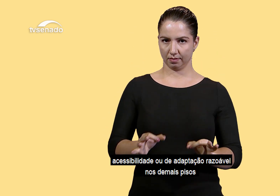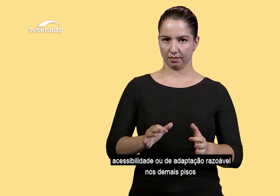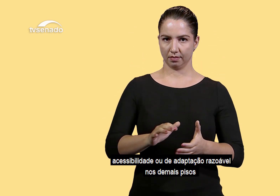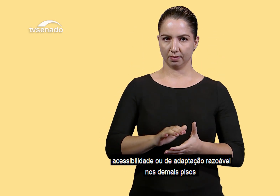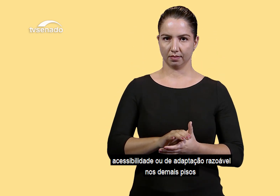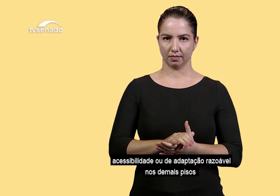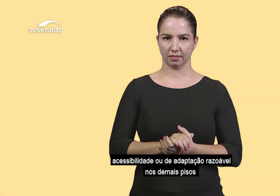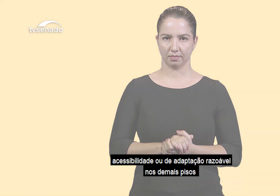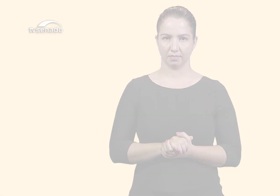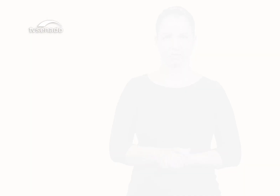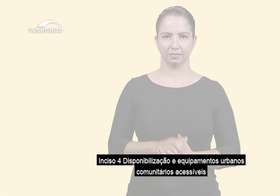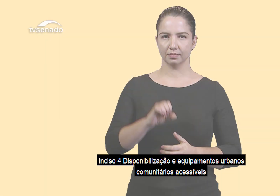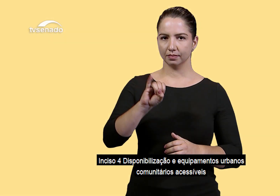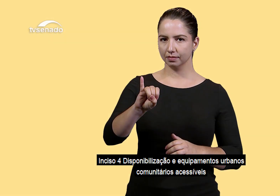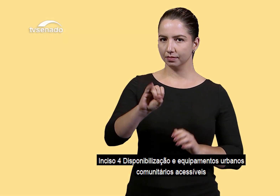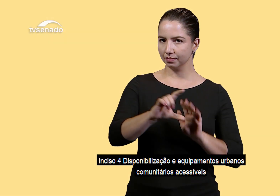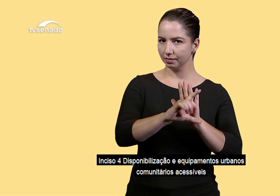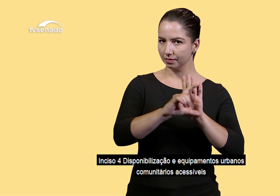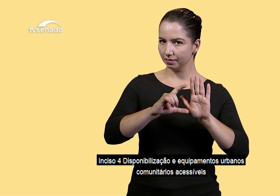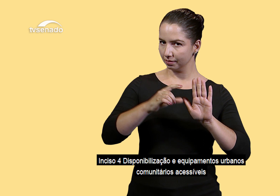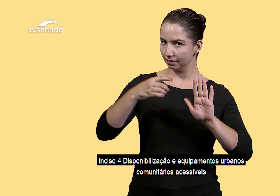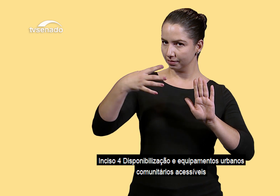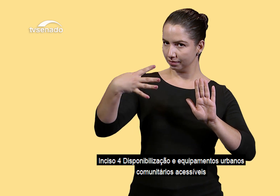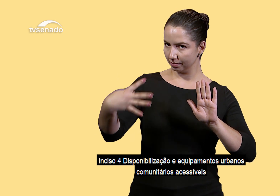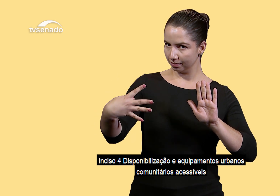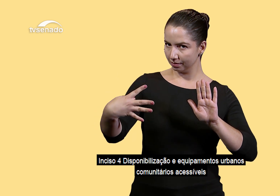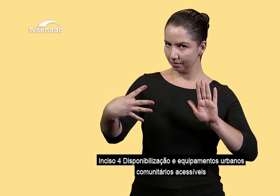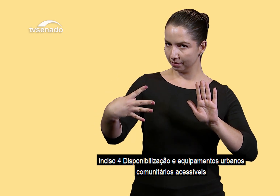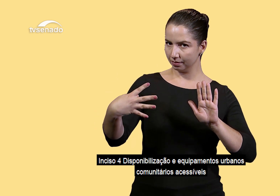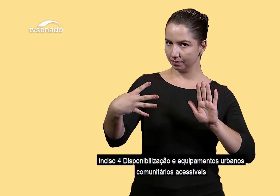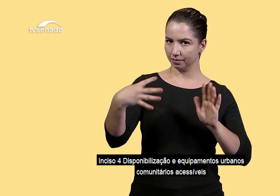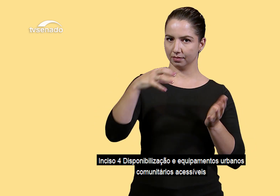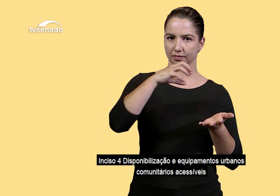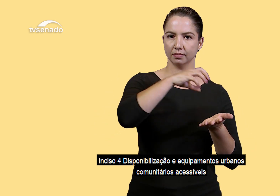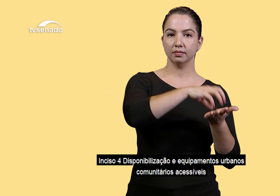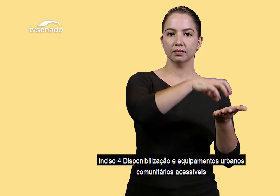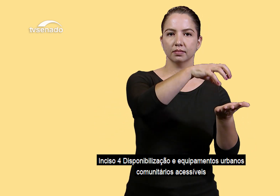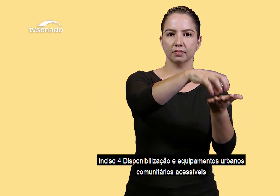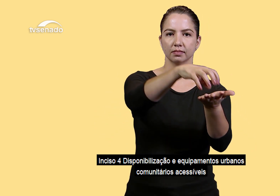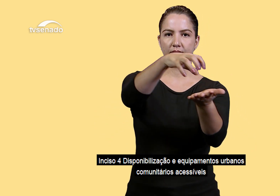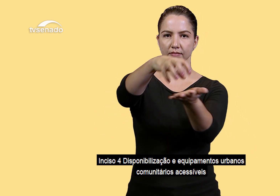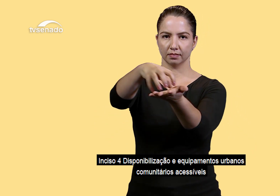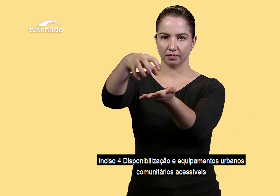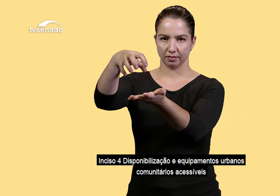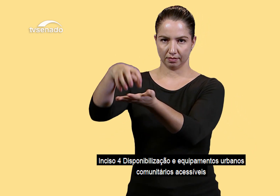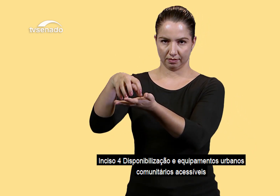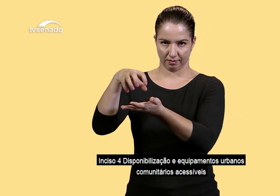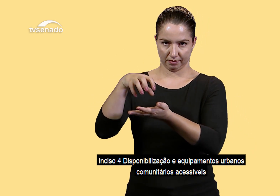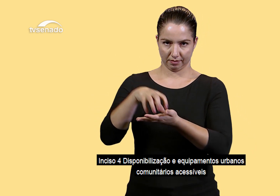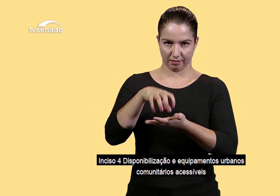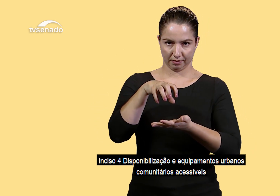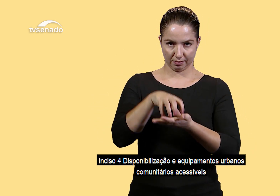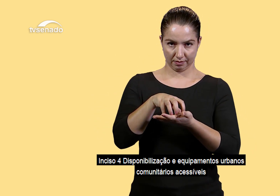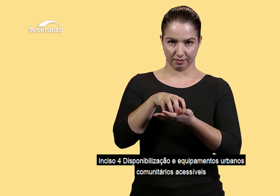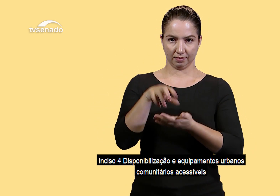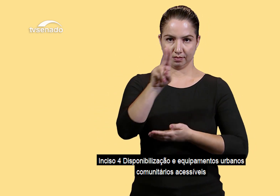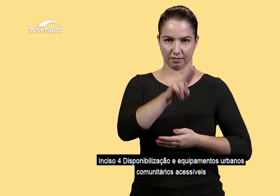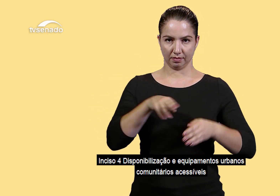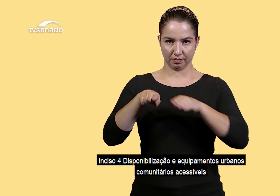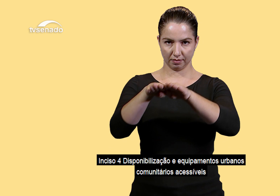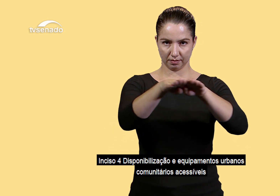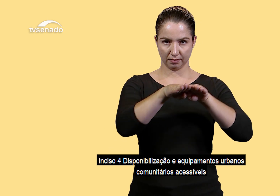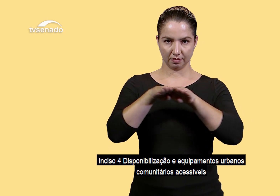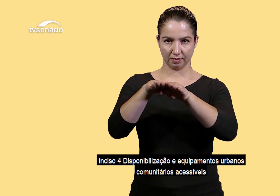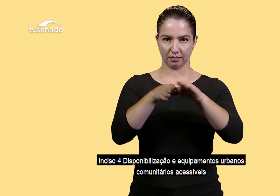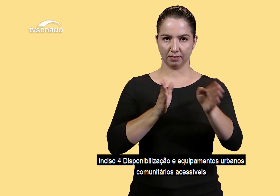pisos. Inciso 4. Disponibilização de equipamentos urbanos comunitários acessíveis.